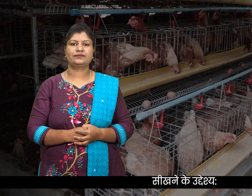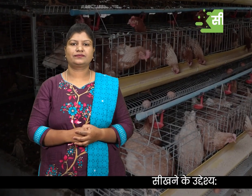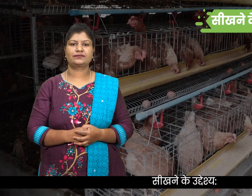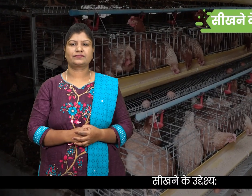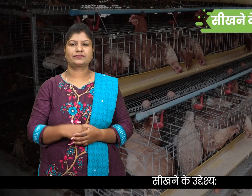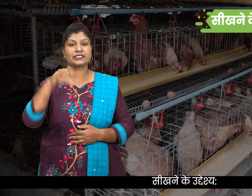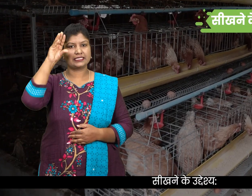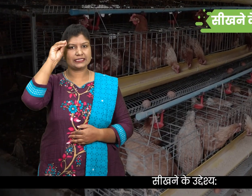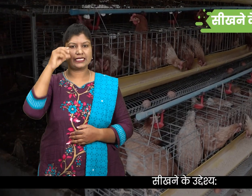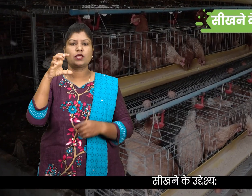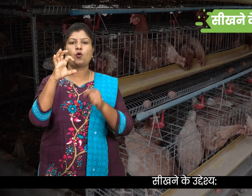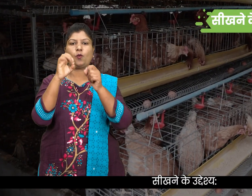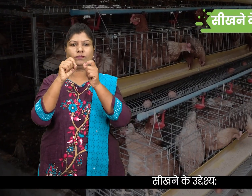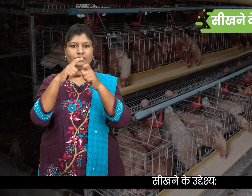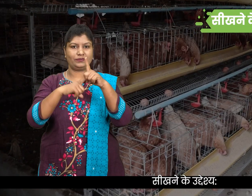सीखने के उद्देश्य।